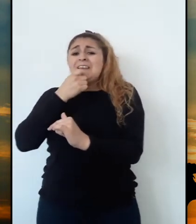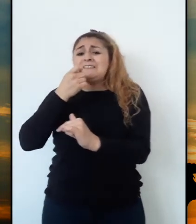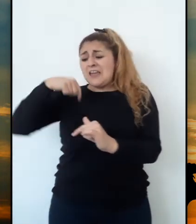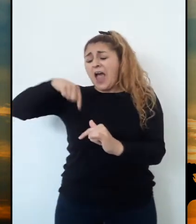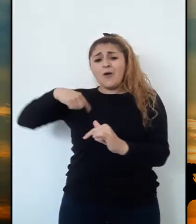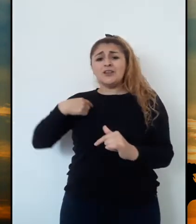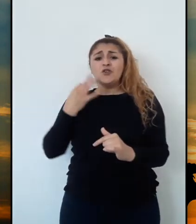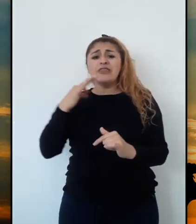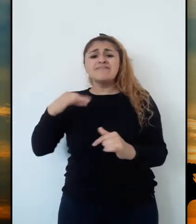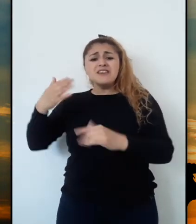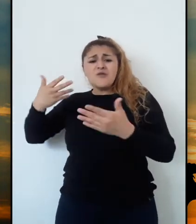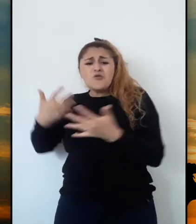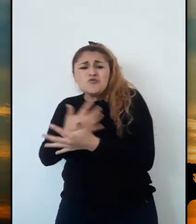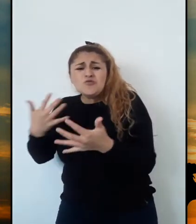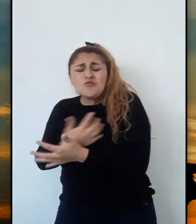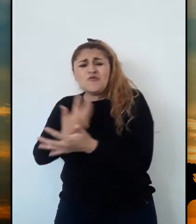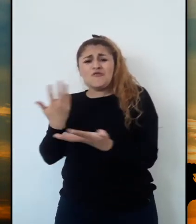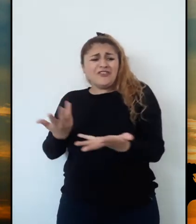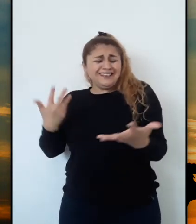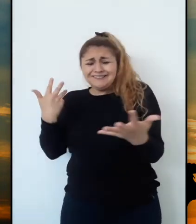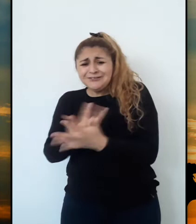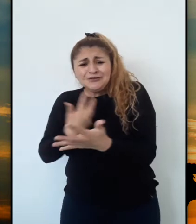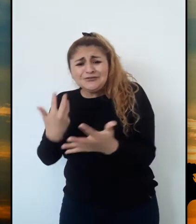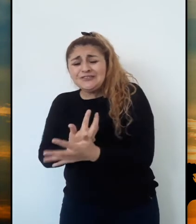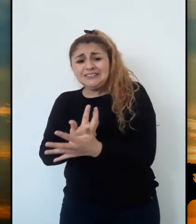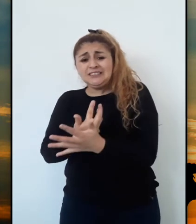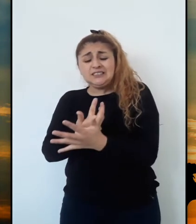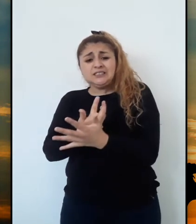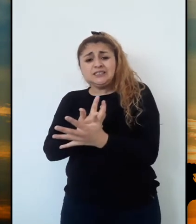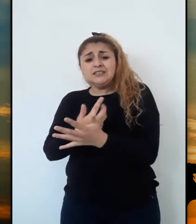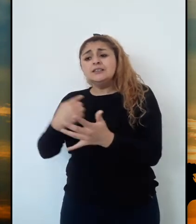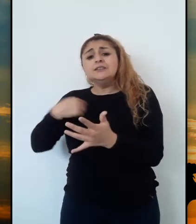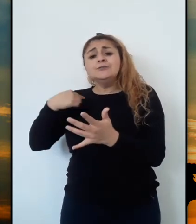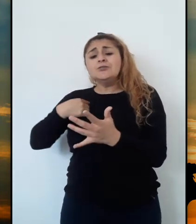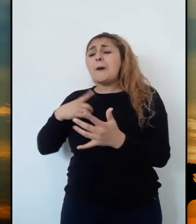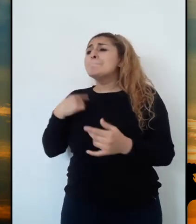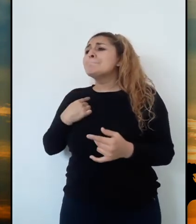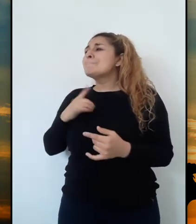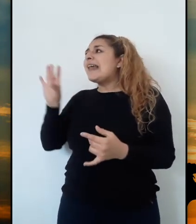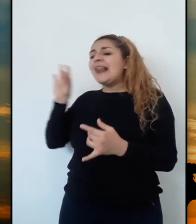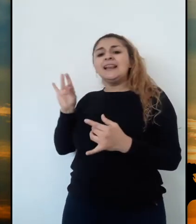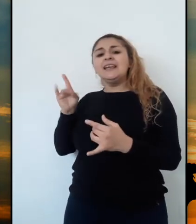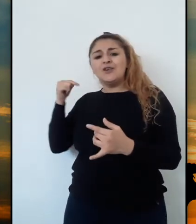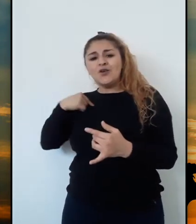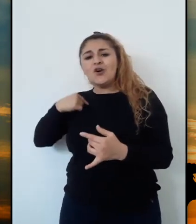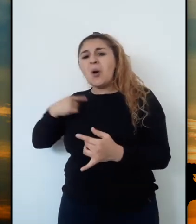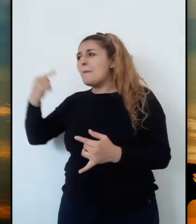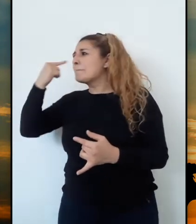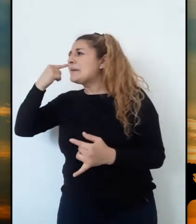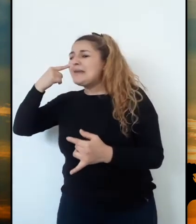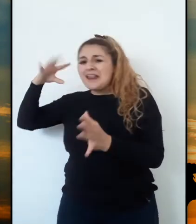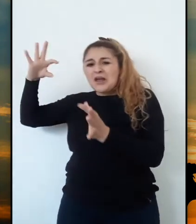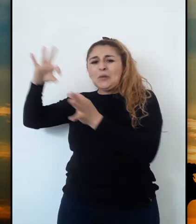o le gustaba mejor ser maltratado con el pueblo de Dios que d'avoir